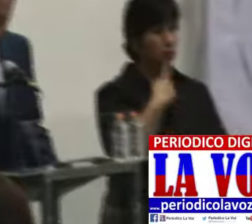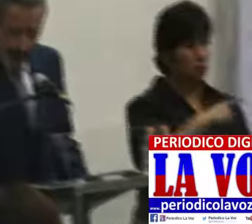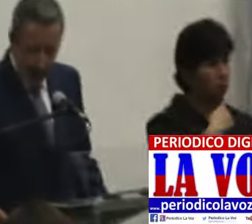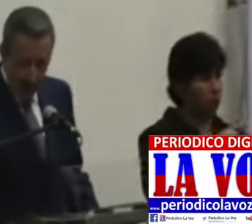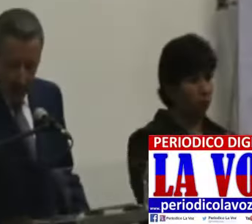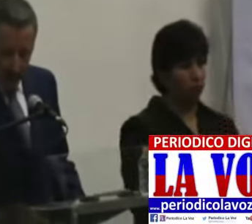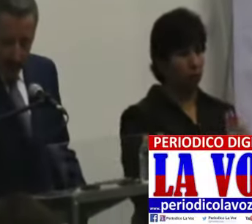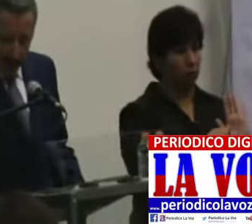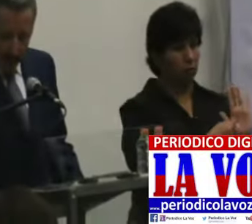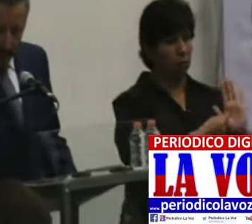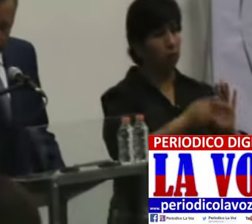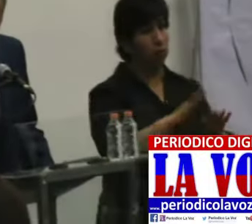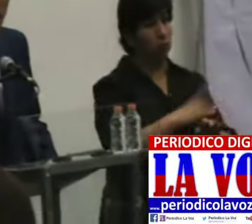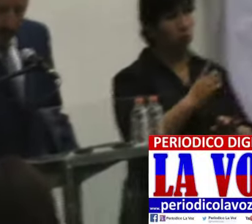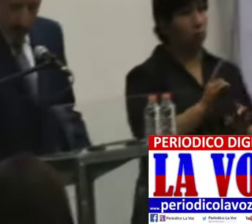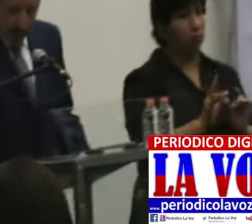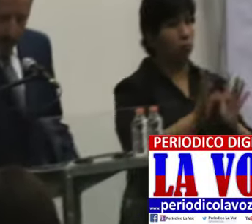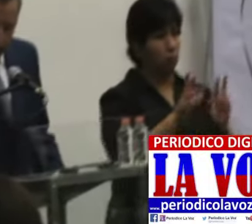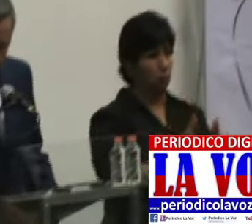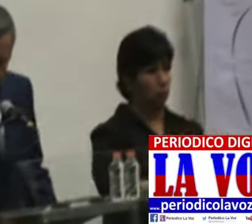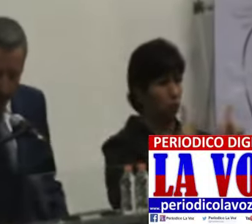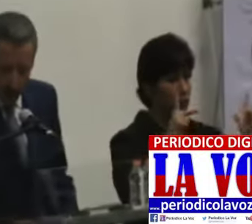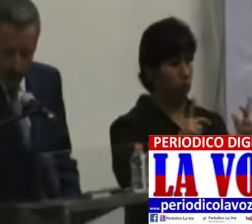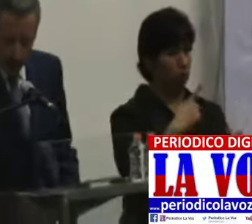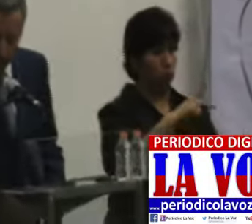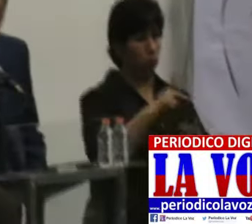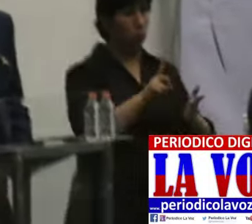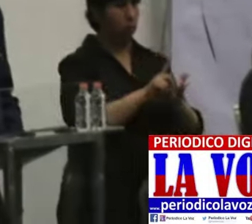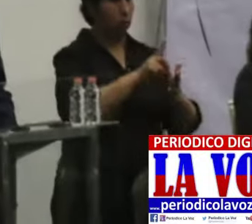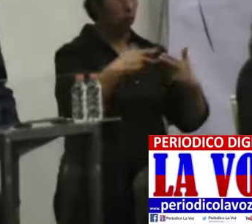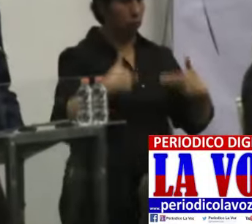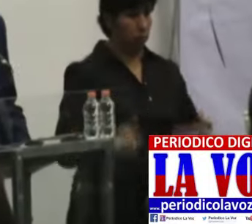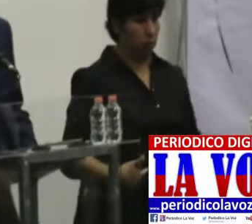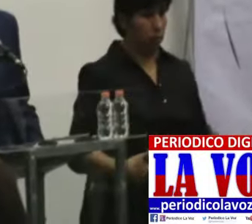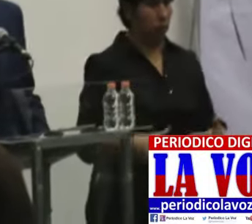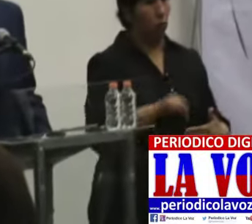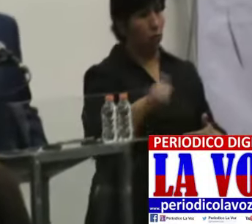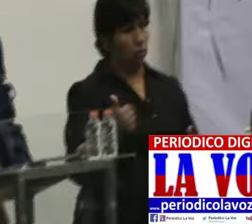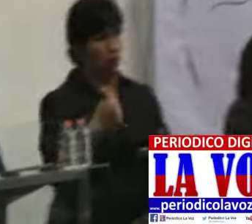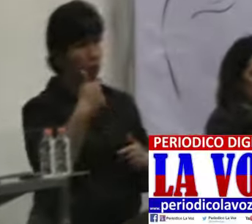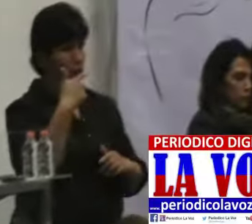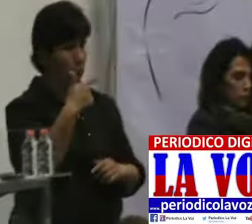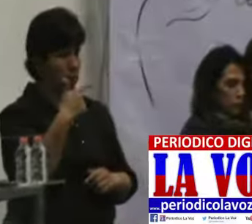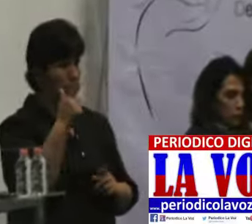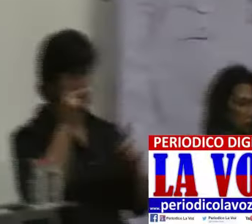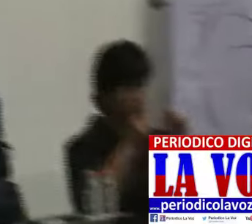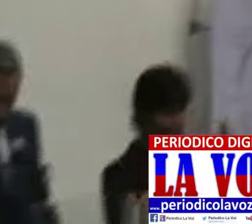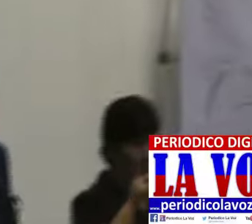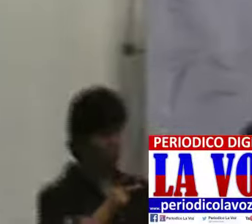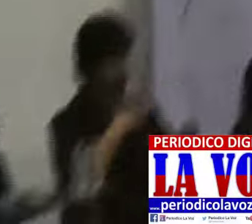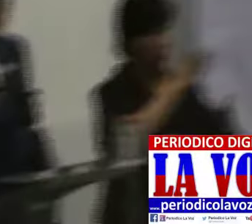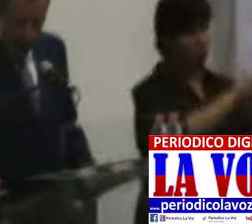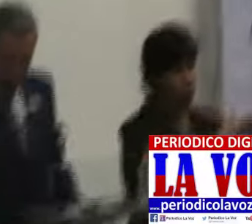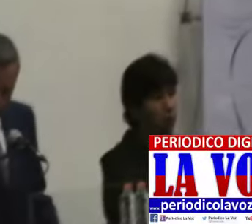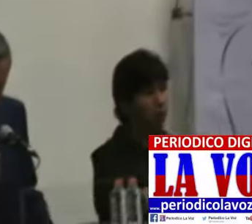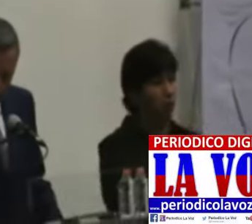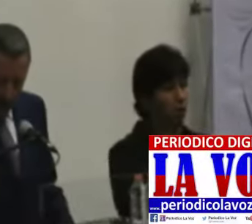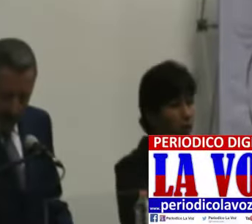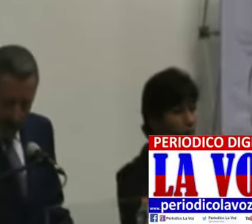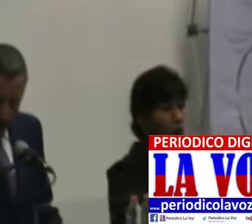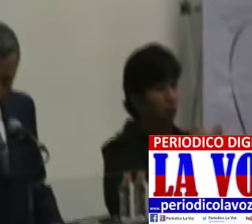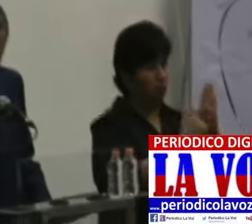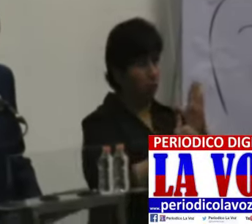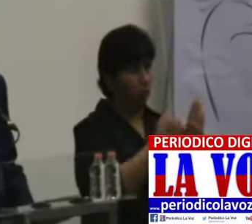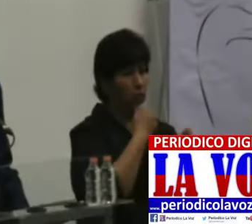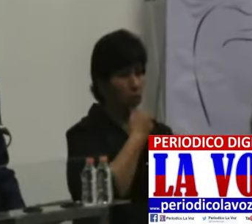quejas presentadas por aparentes violaciones a sus derechos humanos. Otras 7 visitas se realizaron también a albergues de